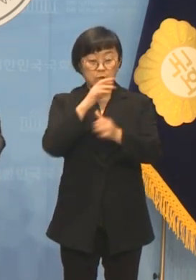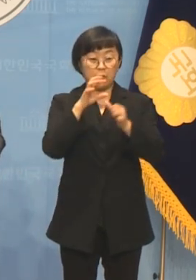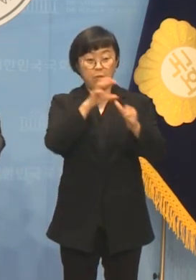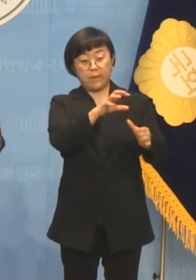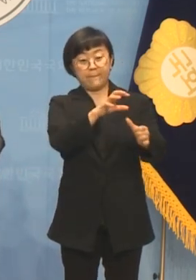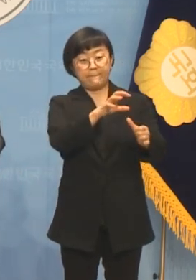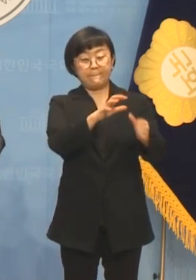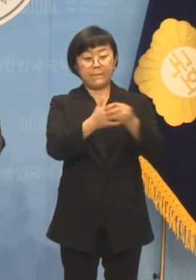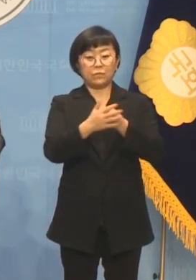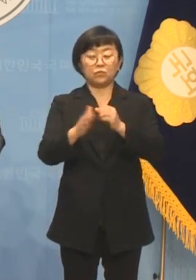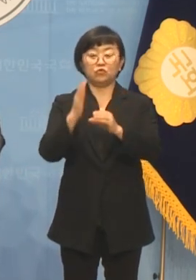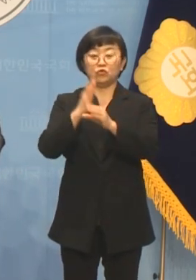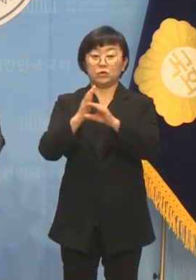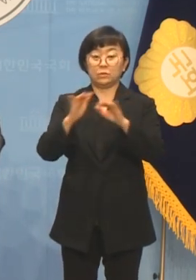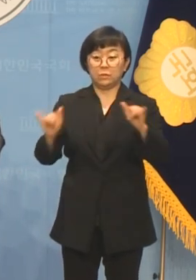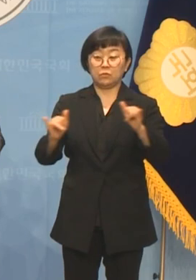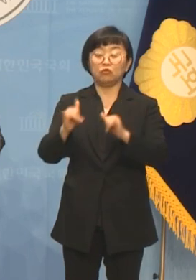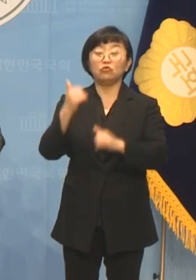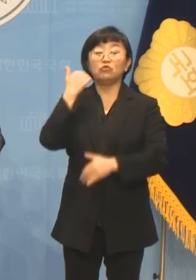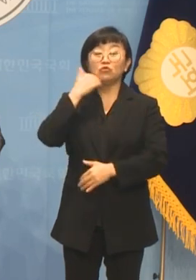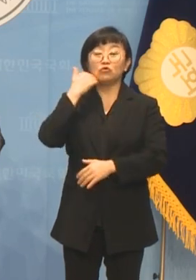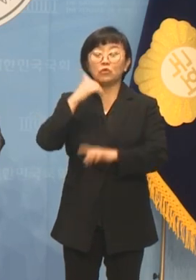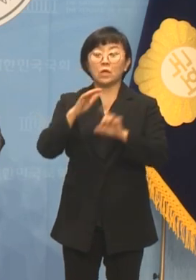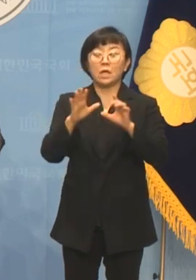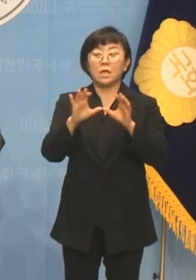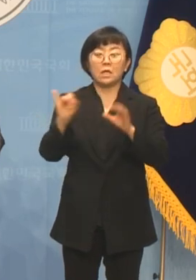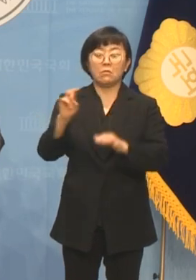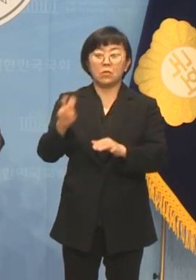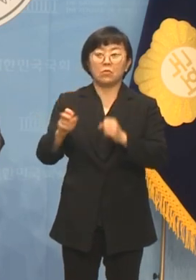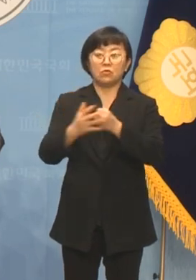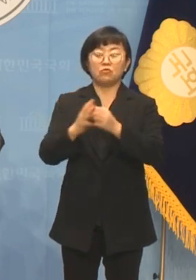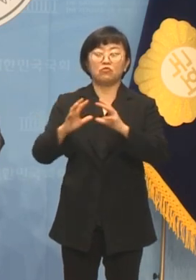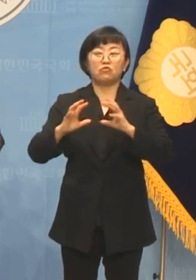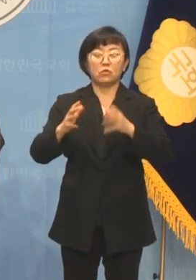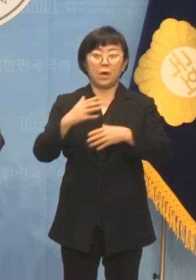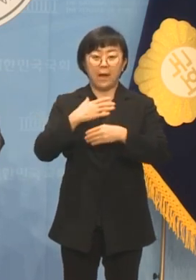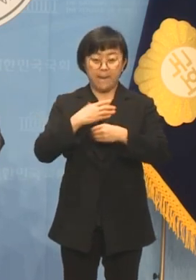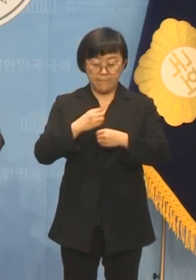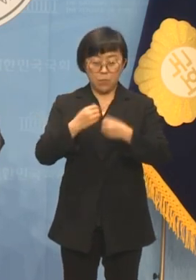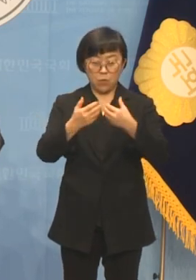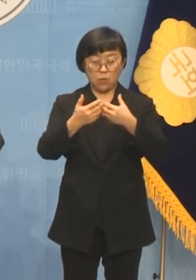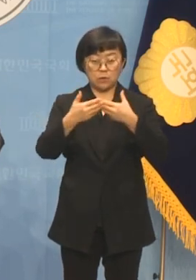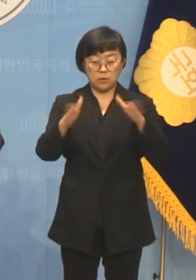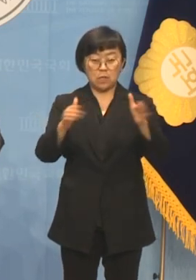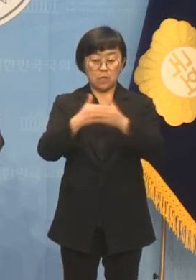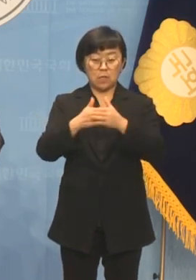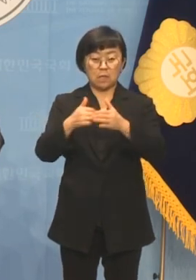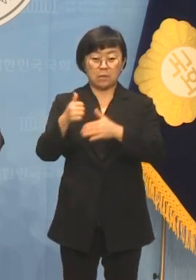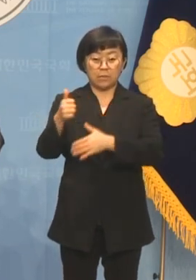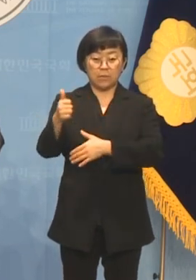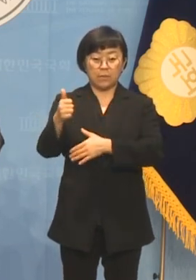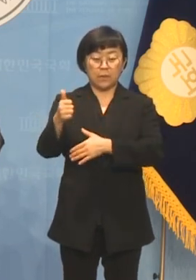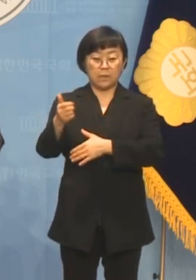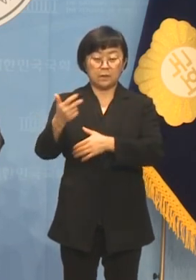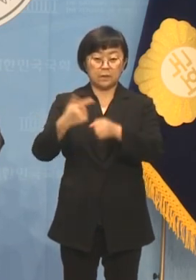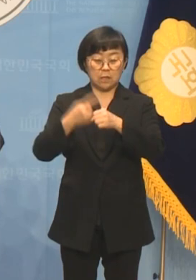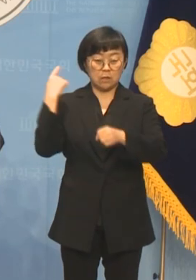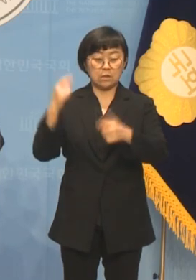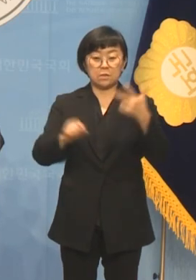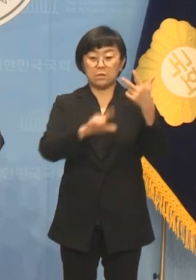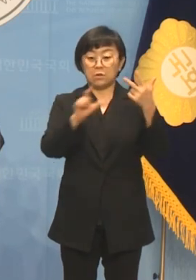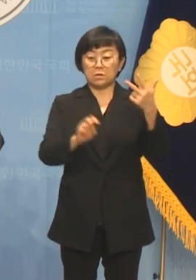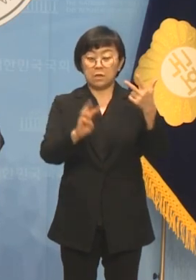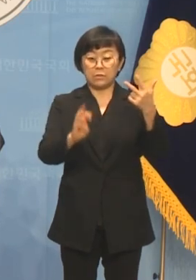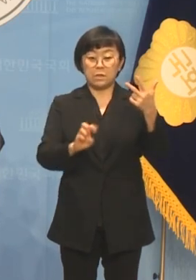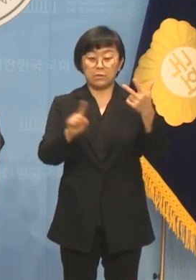의혹의 핵심 인물 중 한 명인 임기훈 당시 국가안보실 국방비서관이 지난해 7월